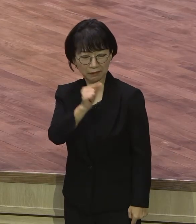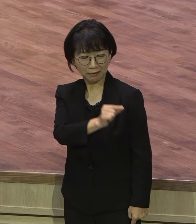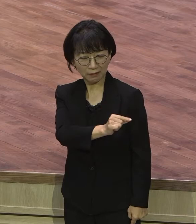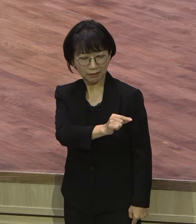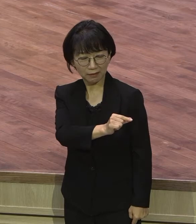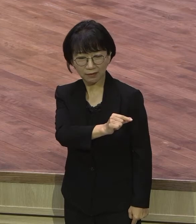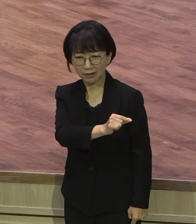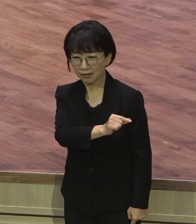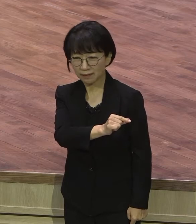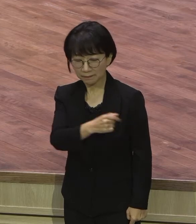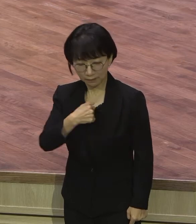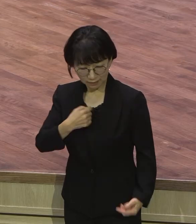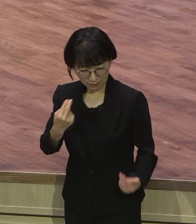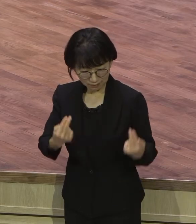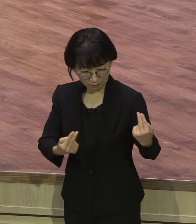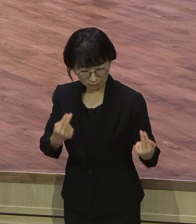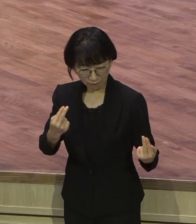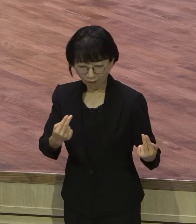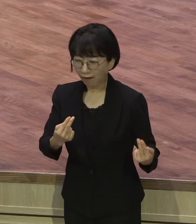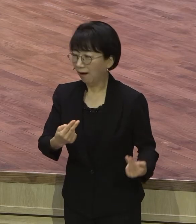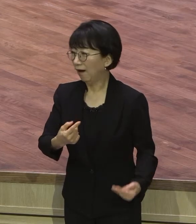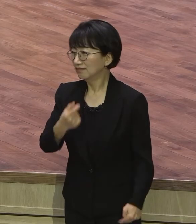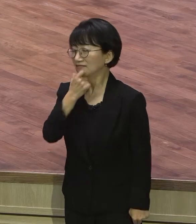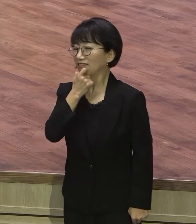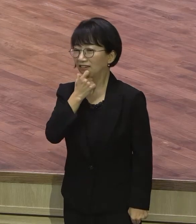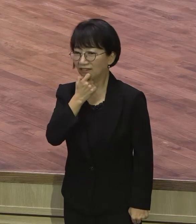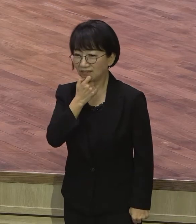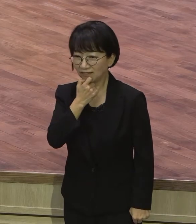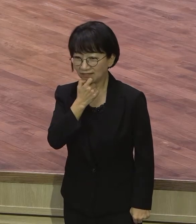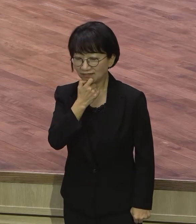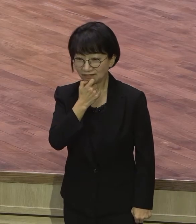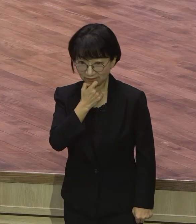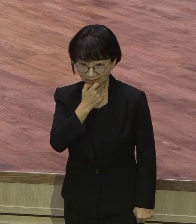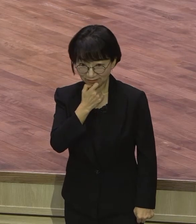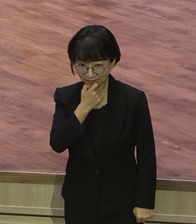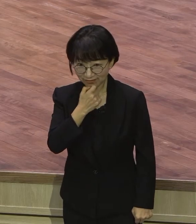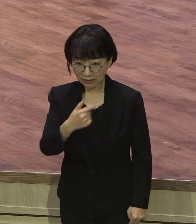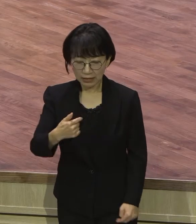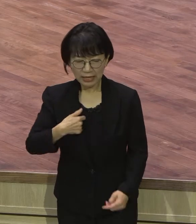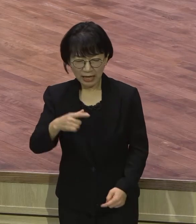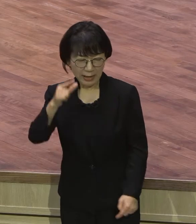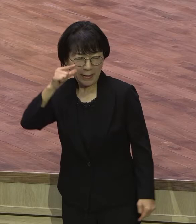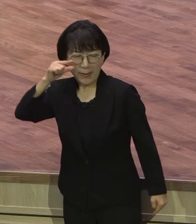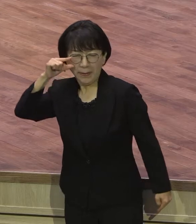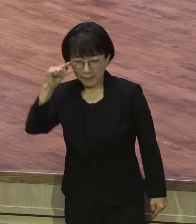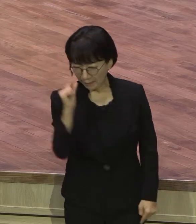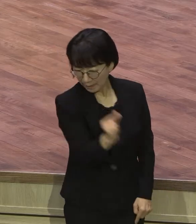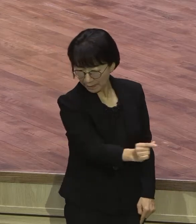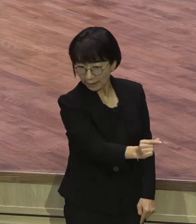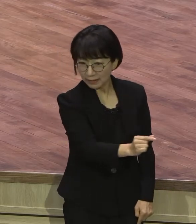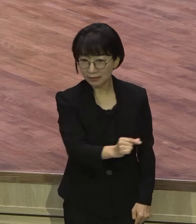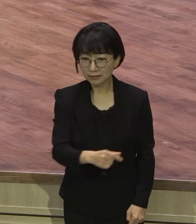자들과 비교할 수 있냐? 이런 자들과 같은 위치에 놓고